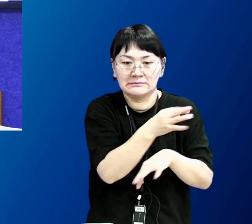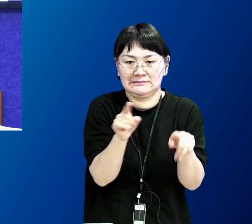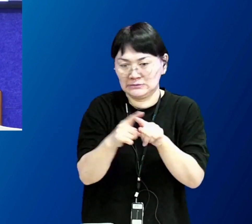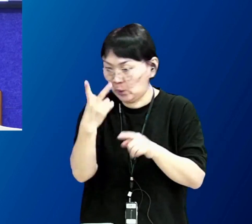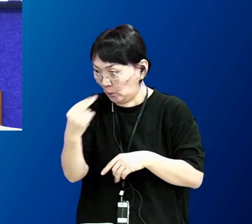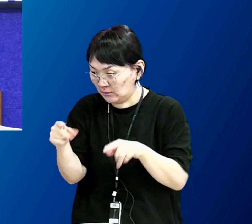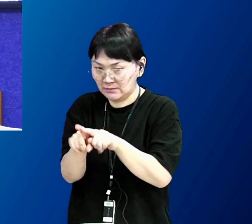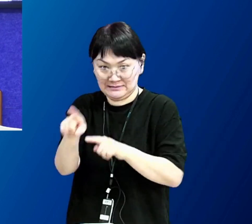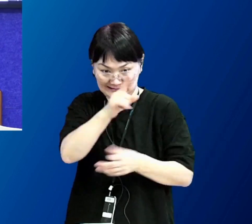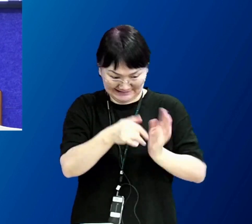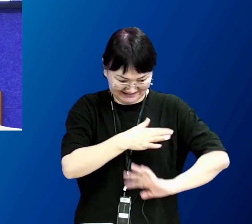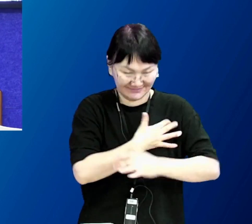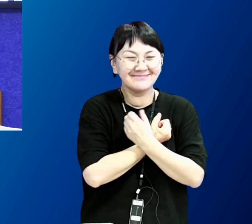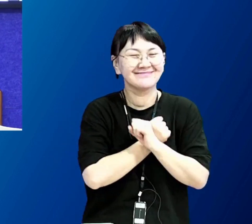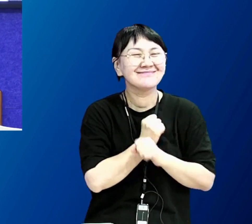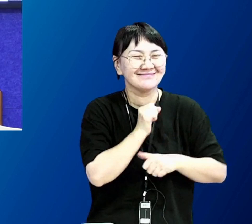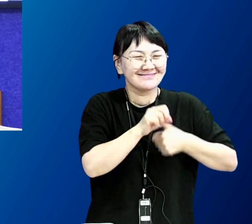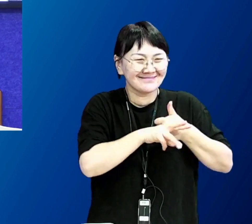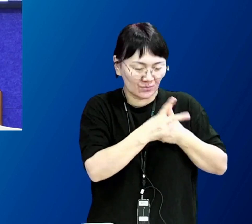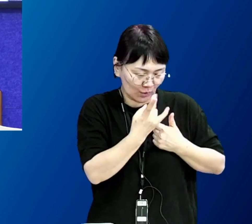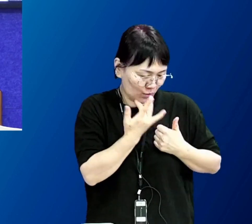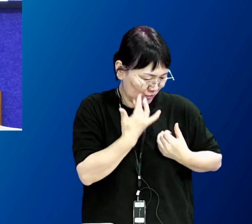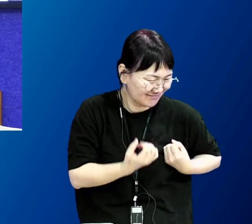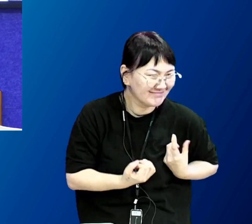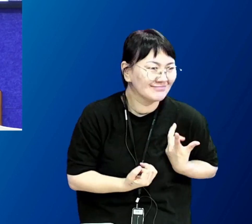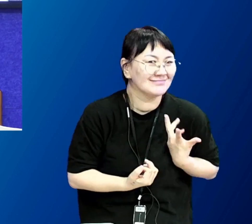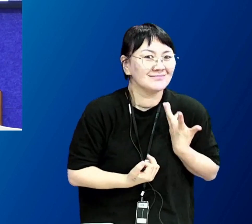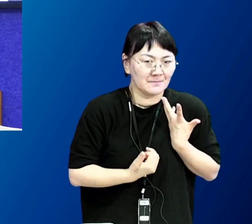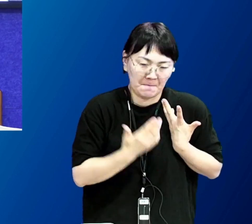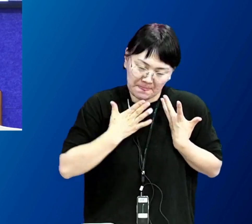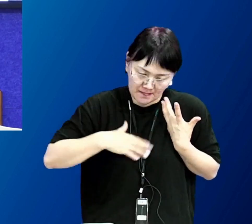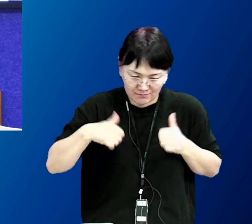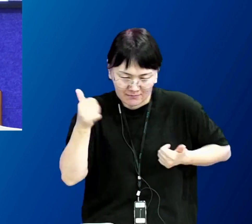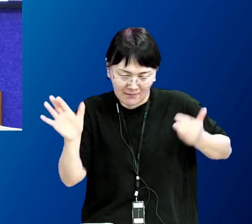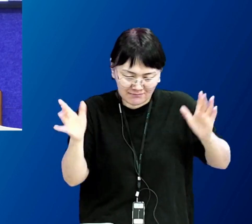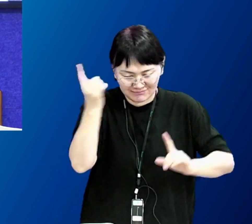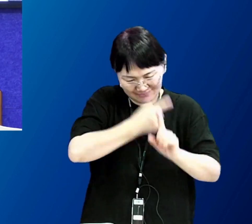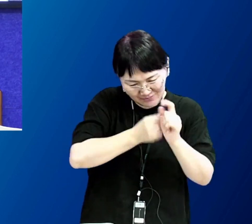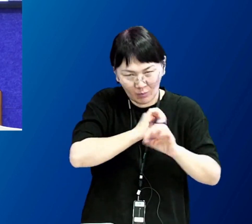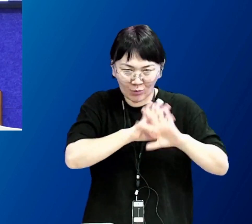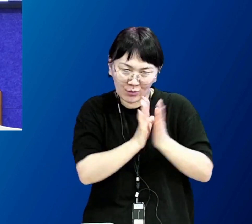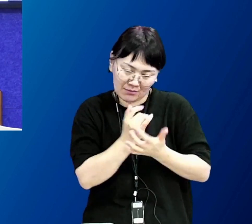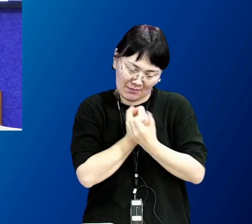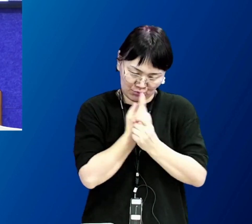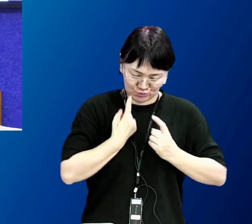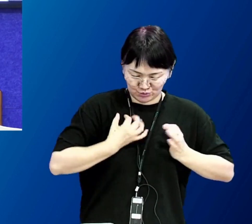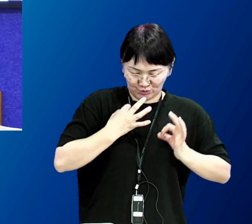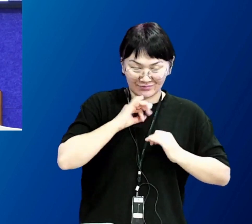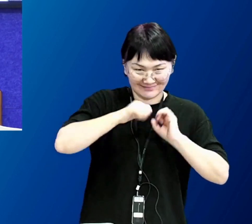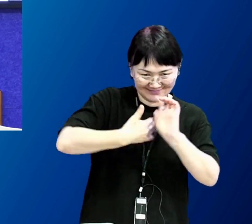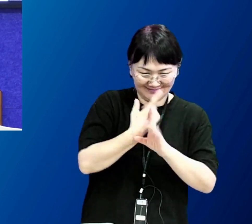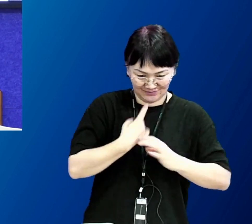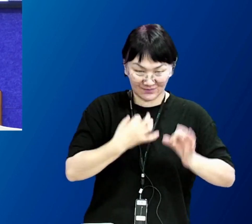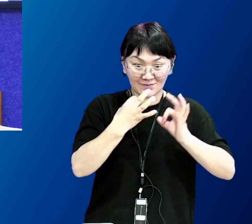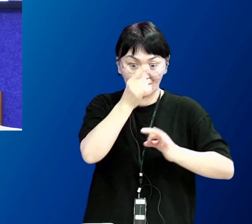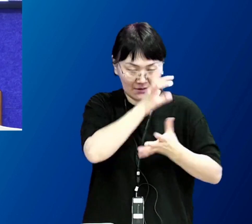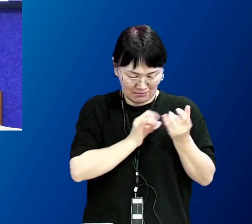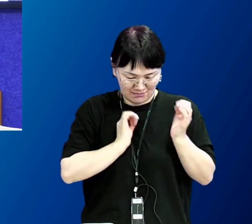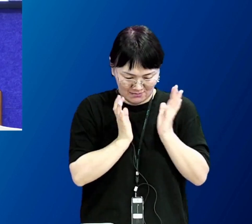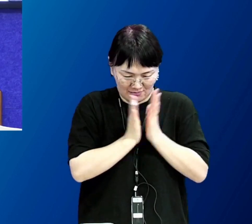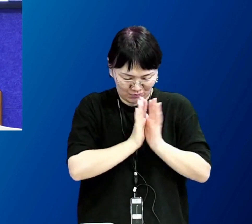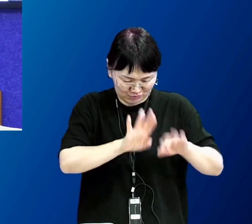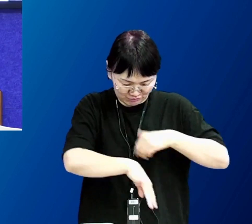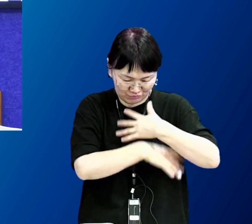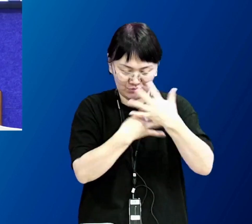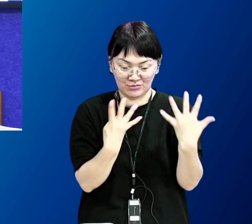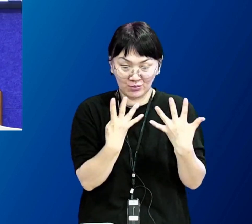авсан эзний дотор сайн мэдээний үр жимсийг ургуулахыг хүсдэг. Надаар дамжуулан хүмүүс аврагдах болдог. Мөн миний дотор ариун сүнсний 9